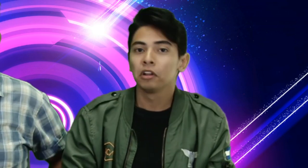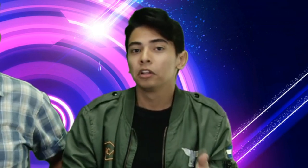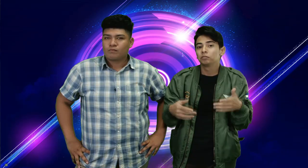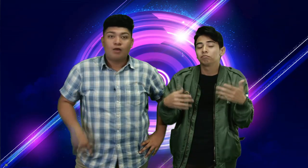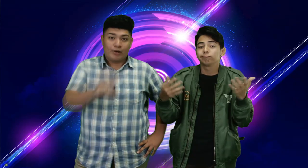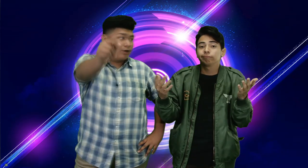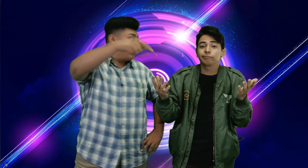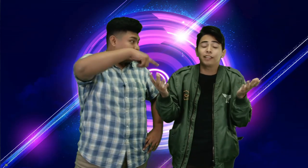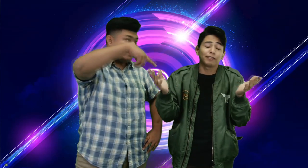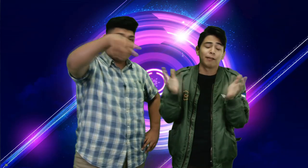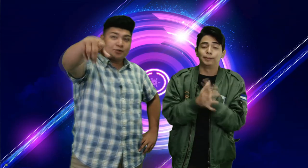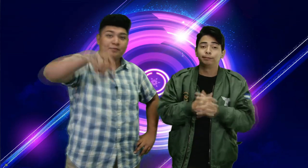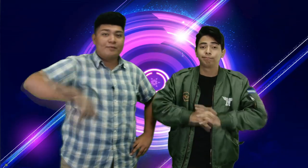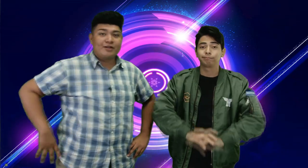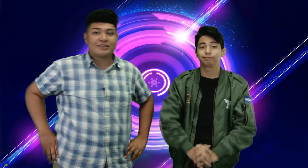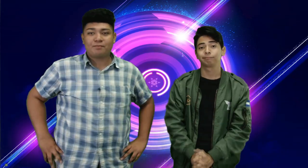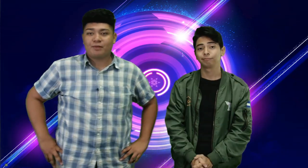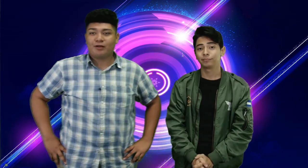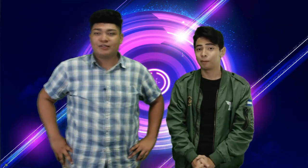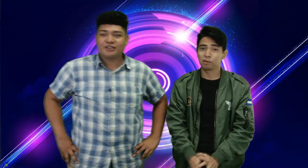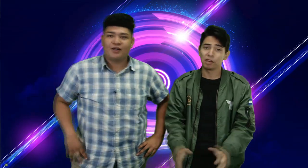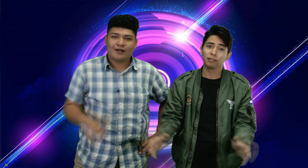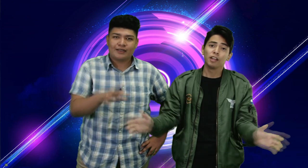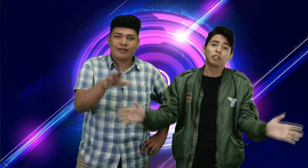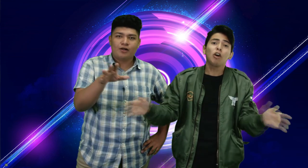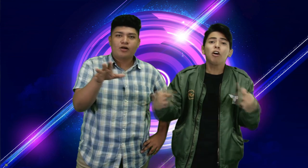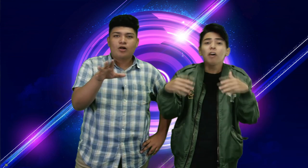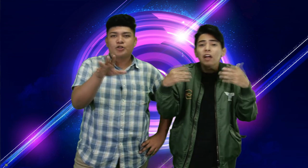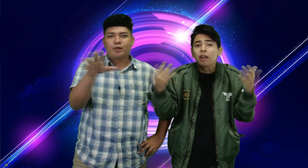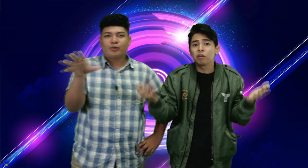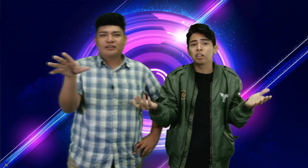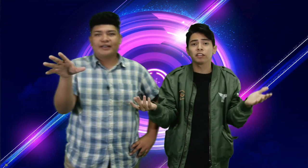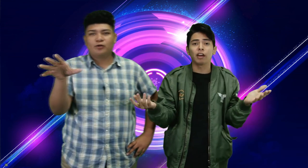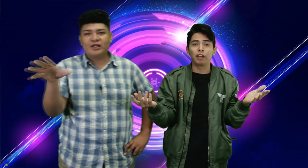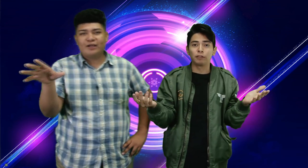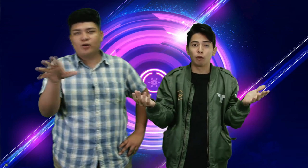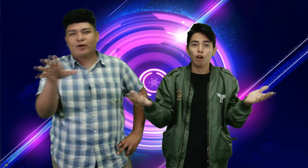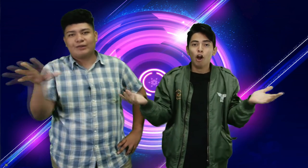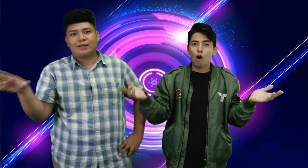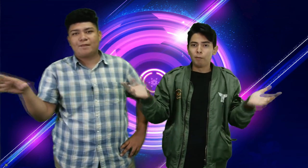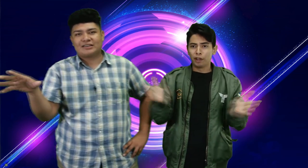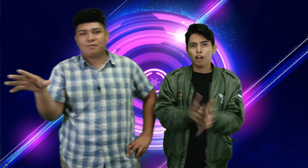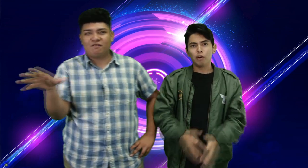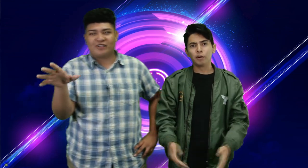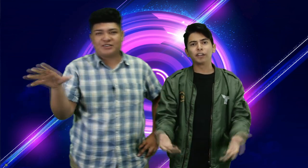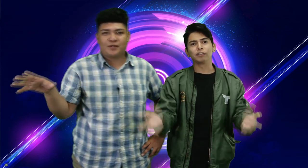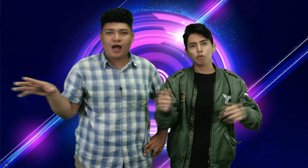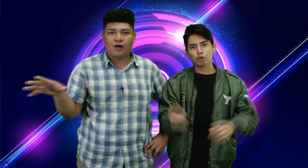bueno el de mi estudio primero siempre me lo han dicho la verdad que yo puedo tener un libro de cuántas veces me sale